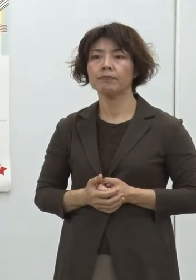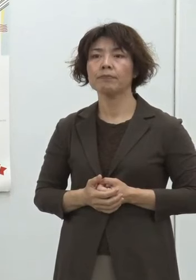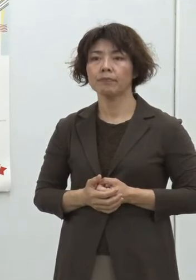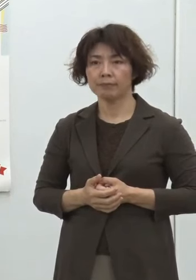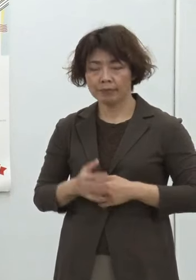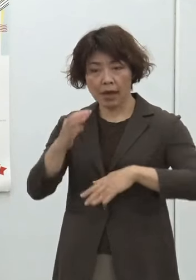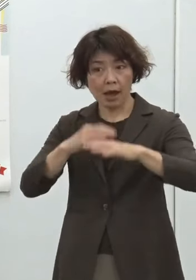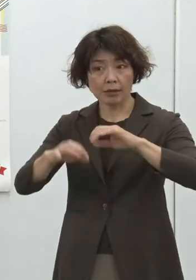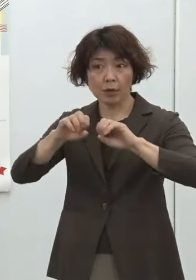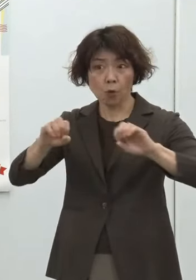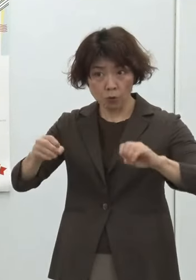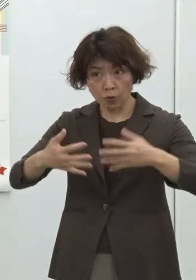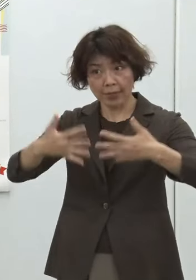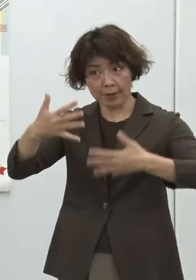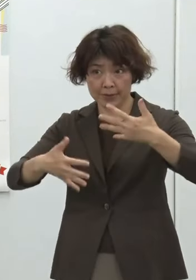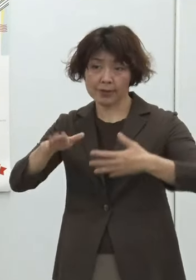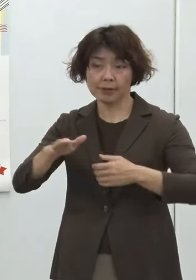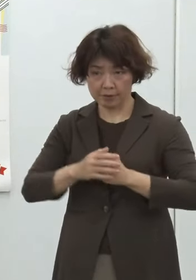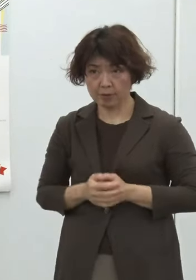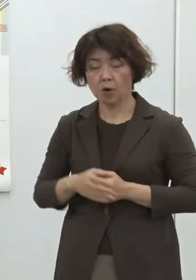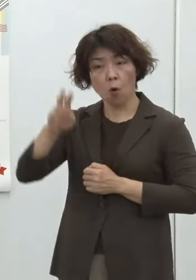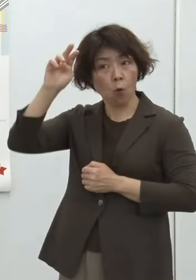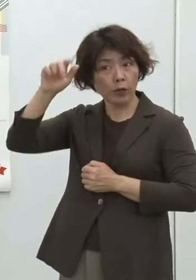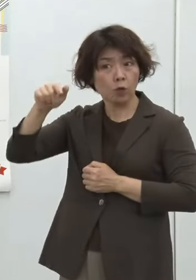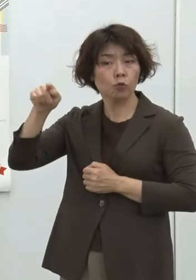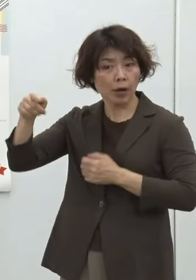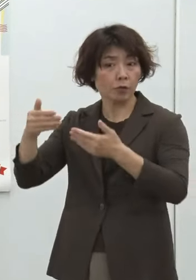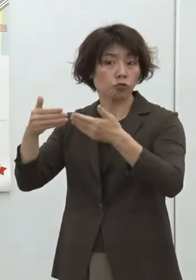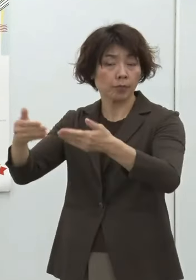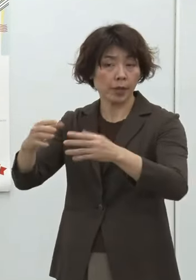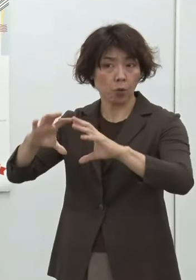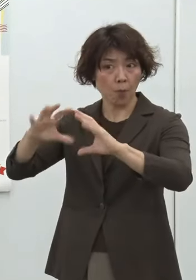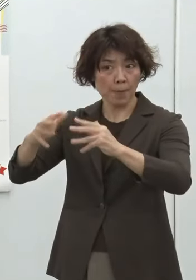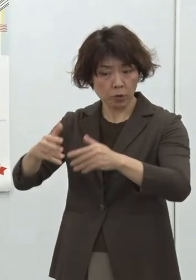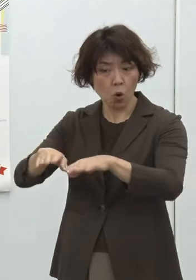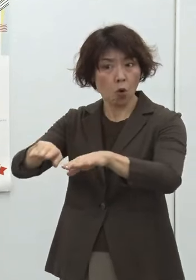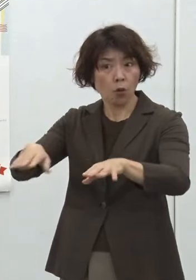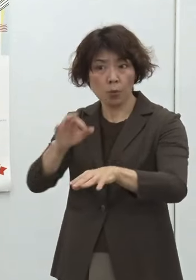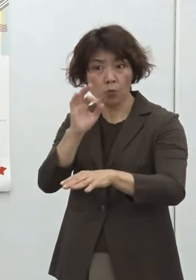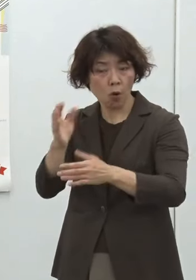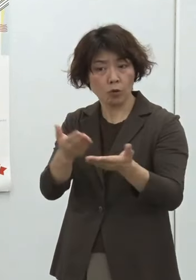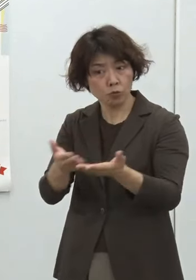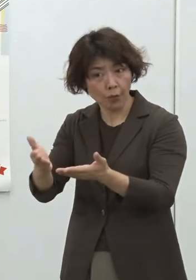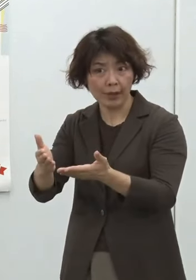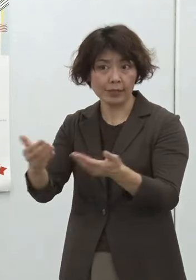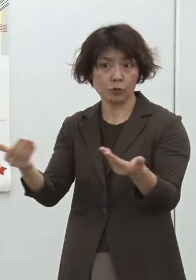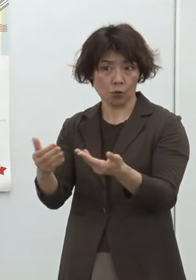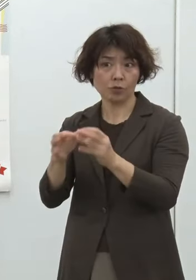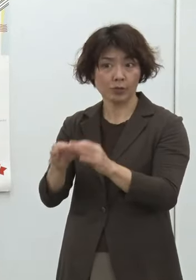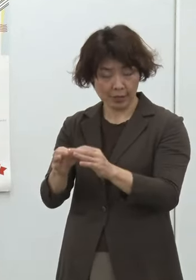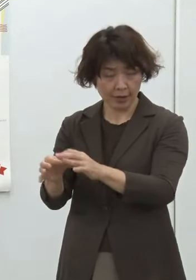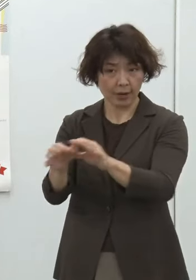朝日放送テレビの宮本と申します。 はい、 大阪府の方が進めている万博の子ども無料招待事業について伺えたらと思うんです